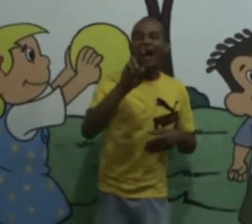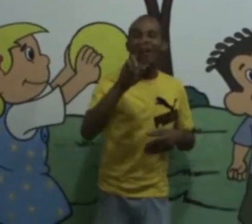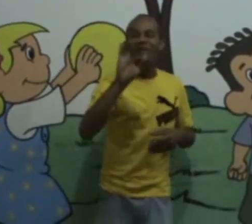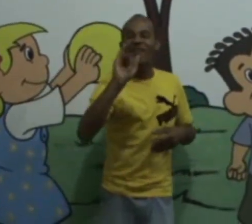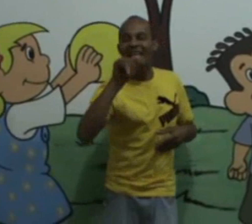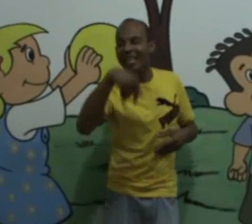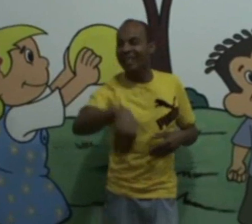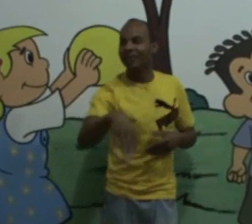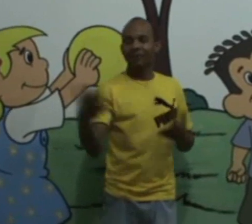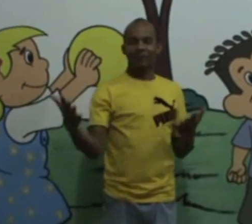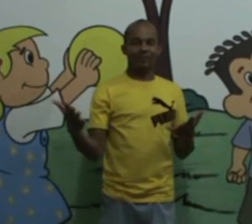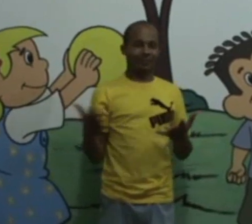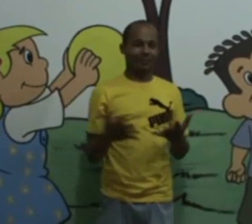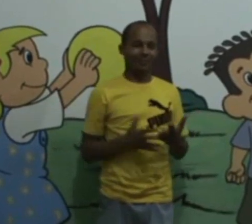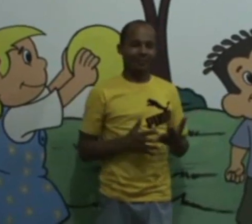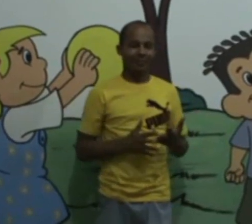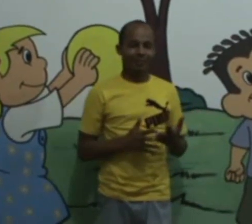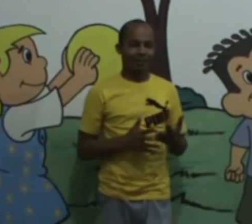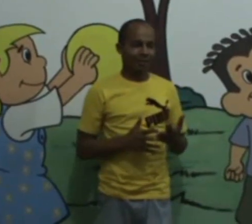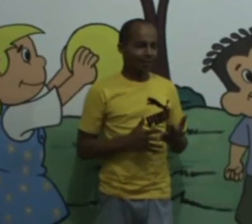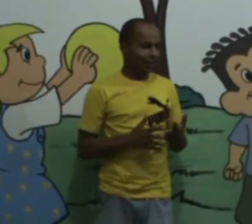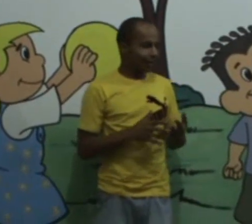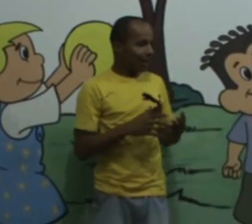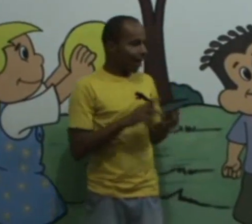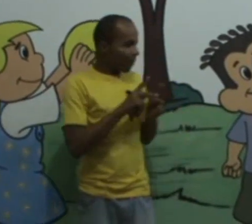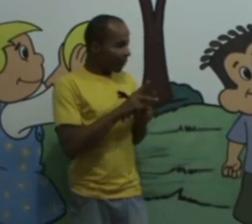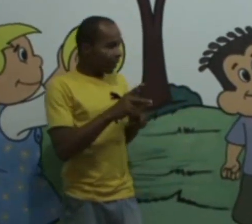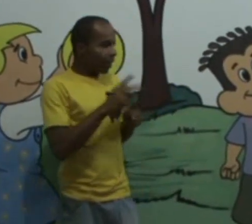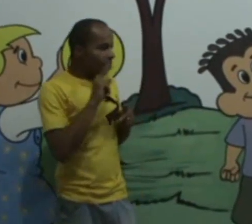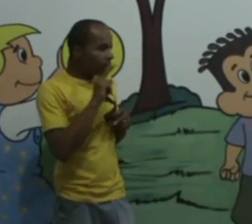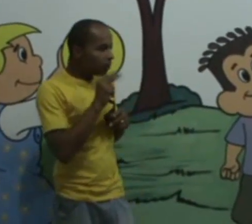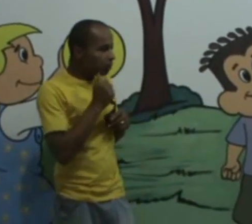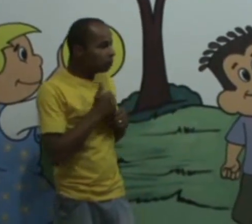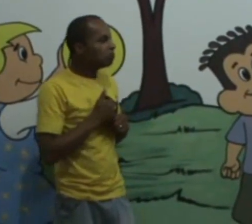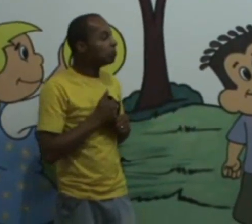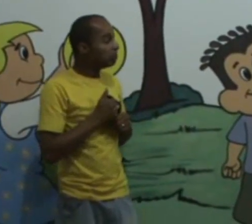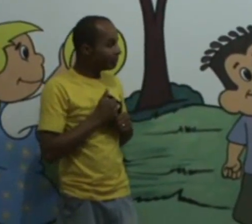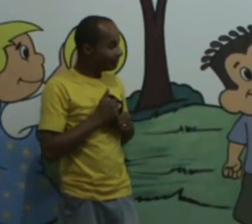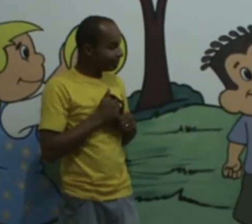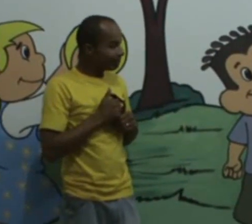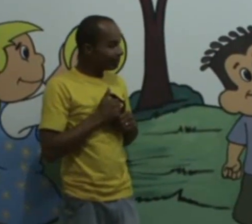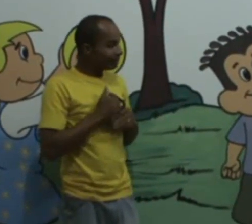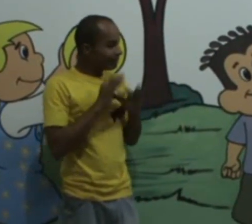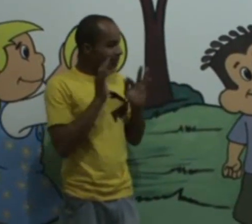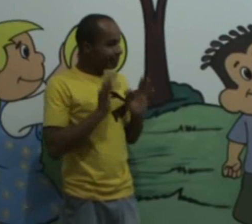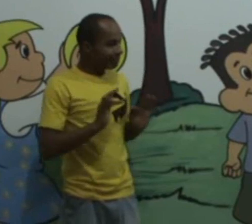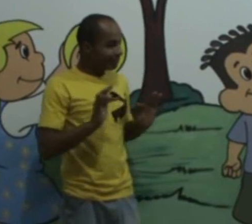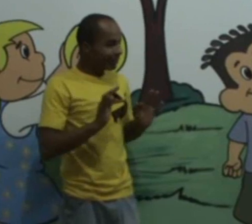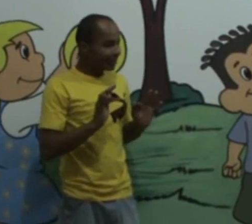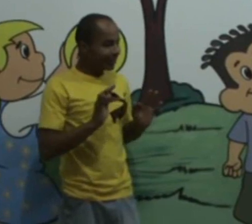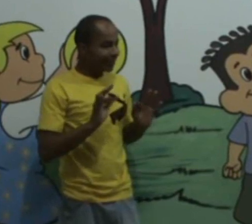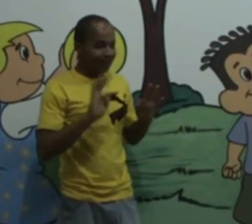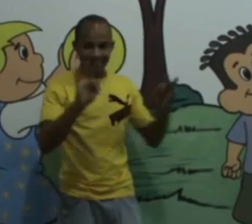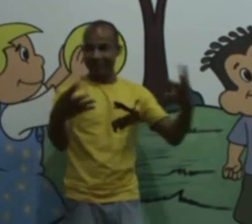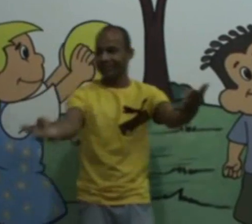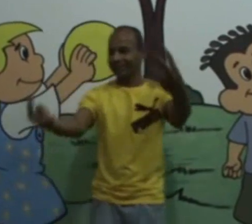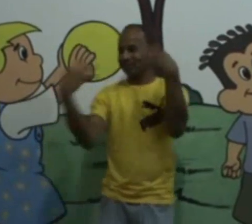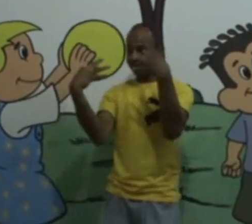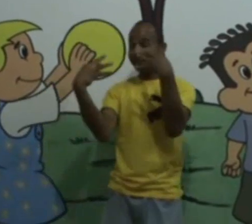Gritei: um marfim! O professor me olhou muito contente. Os meus colegas também me